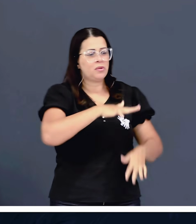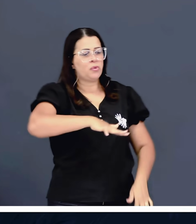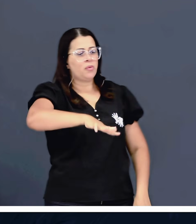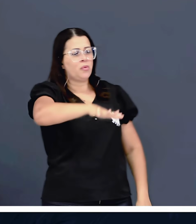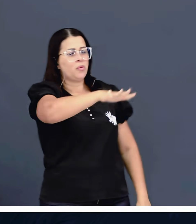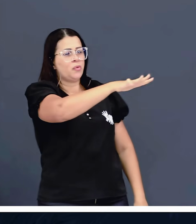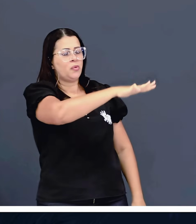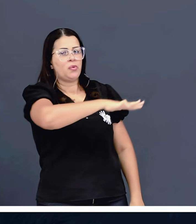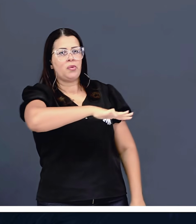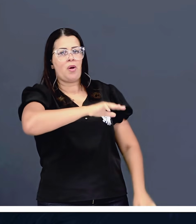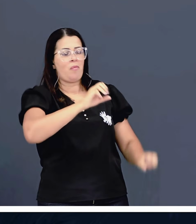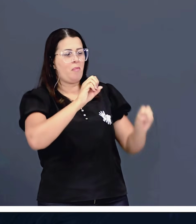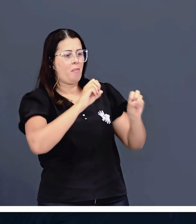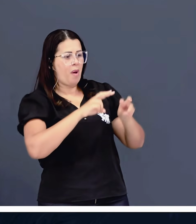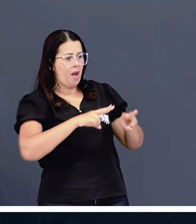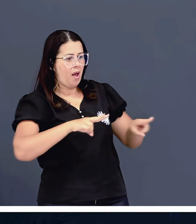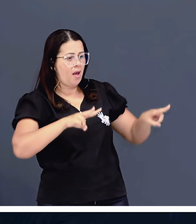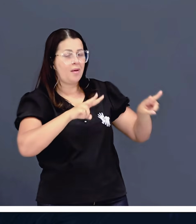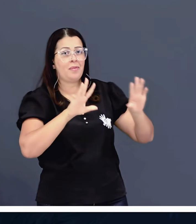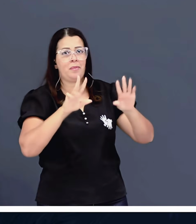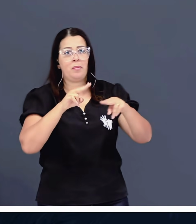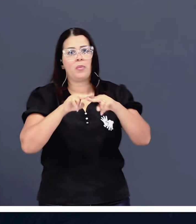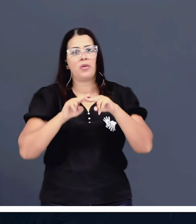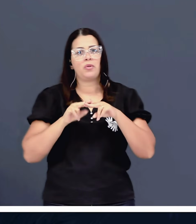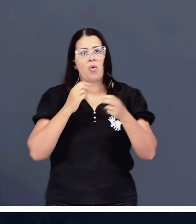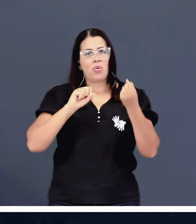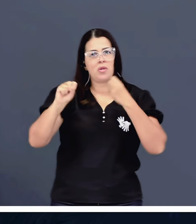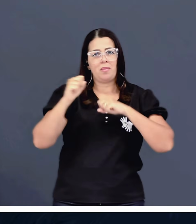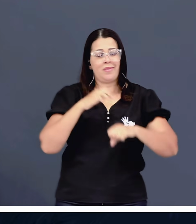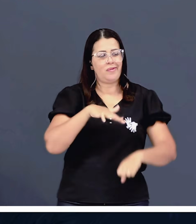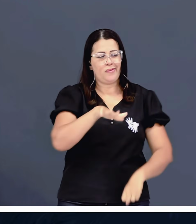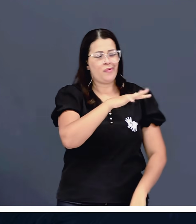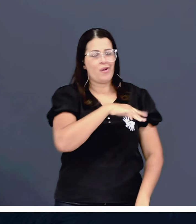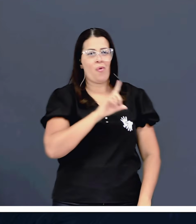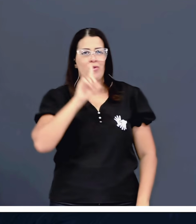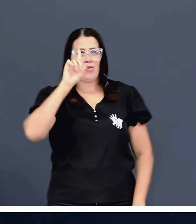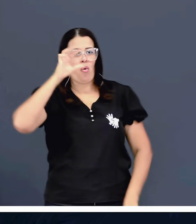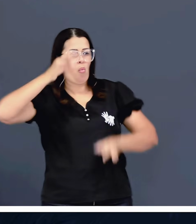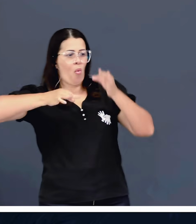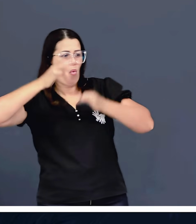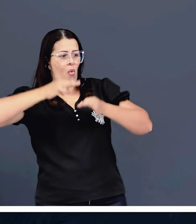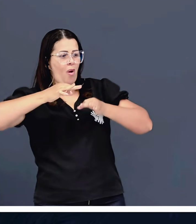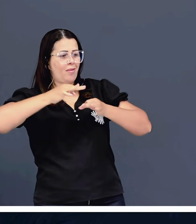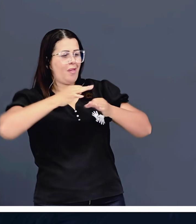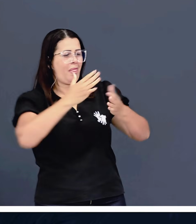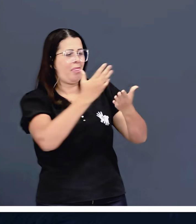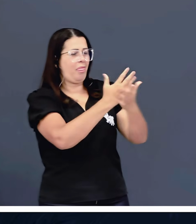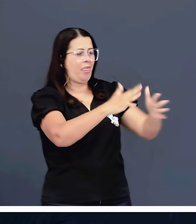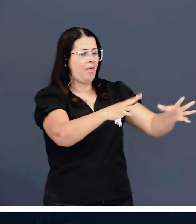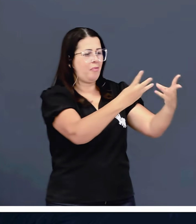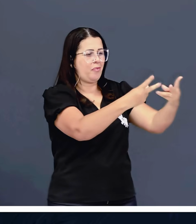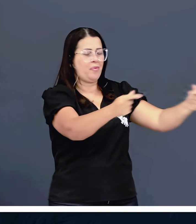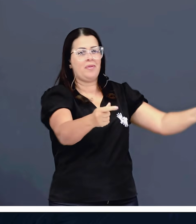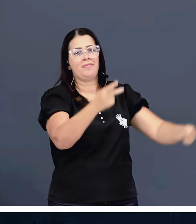exposição. Por isso que o salmista diz, olha, eles não resistirão no dia do julgamento.